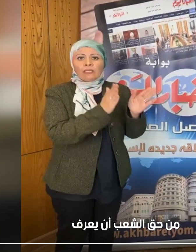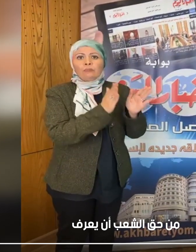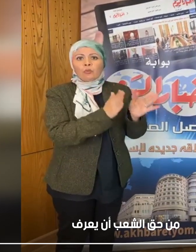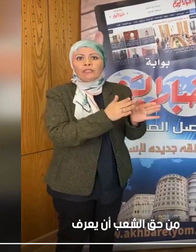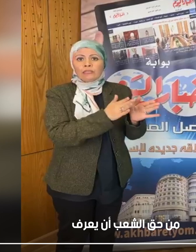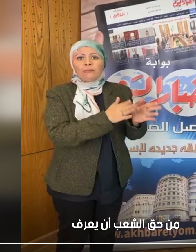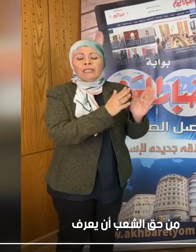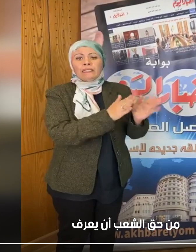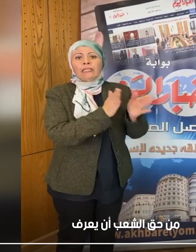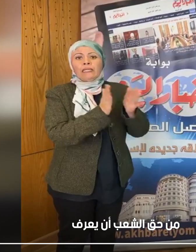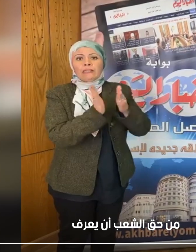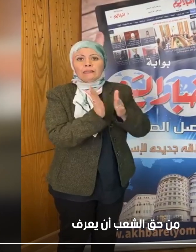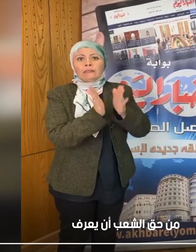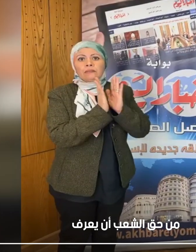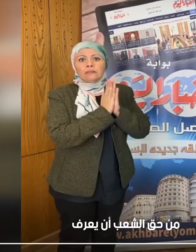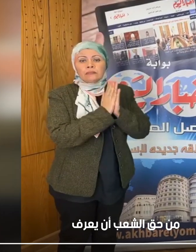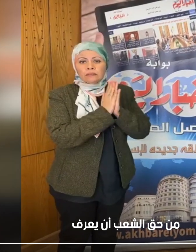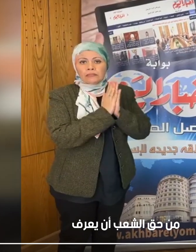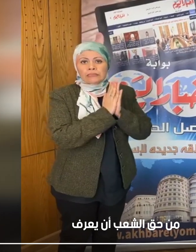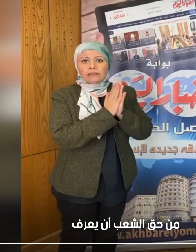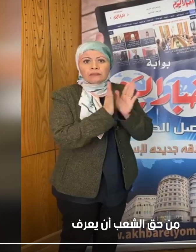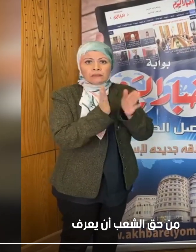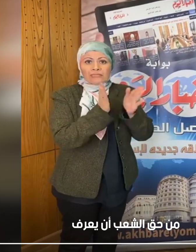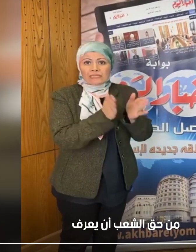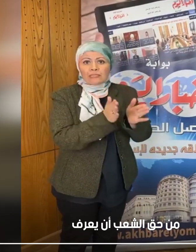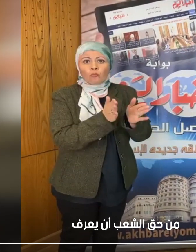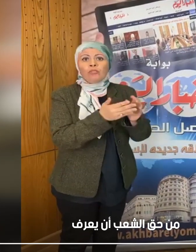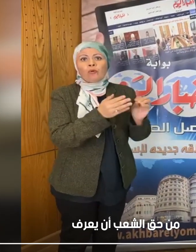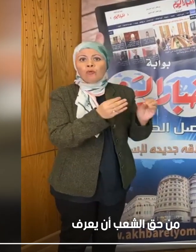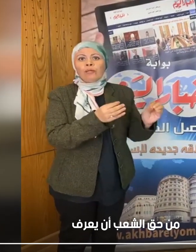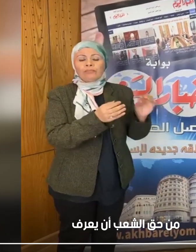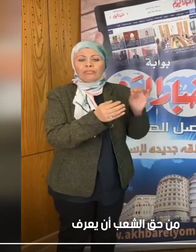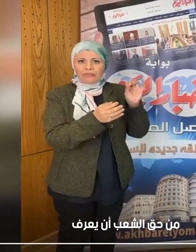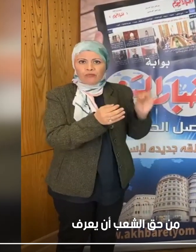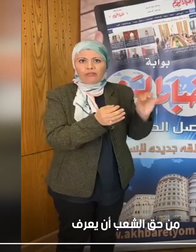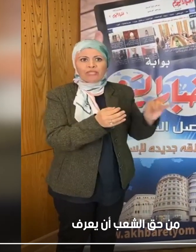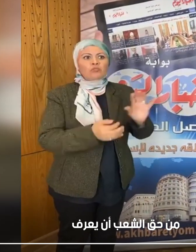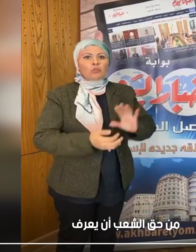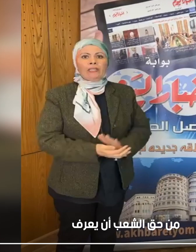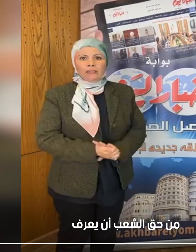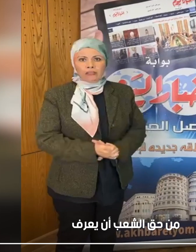لطلب بيقدم إلى السيد وزير التموين وهو بيوافق بنفسه على